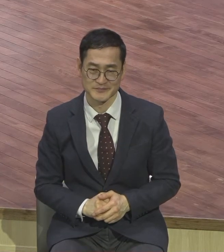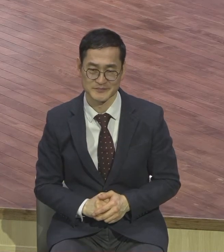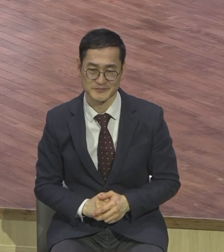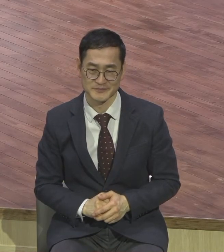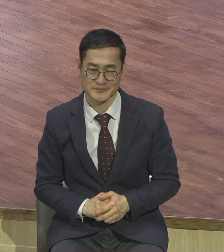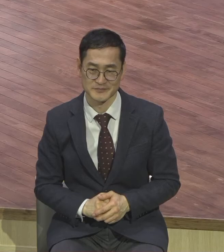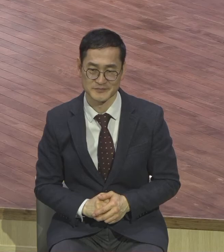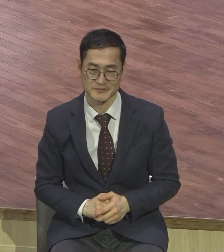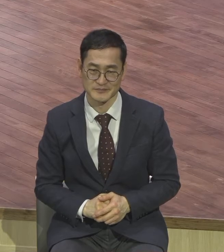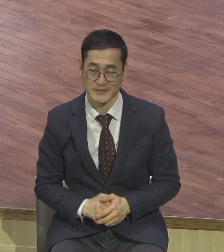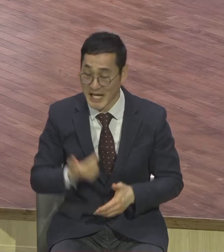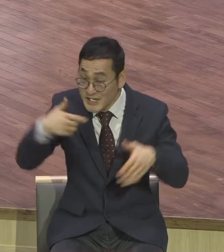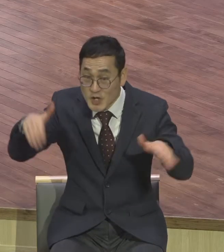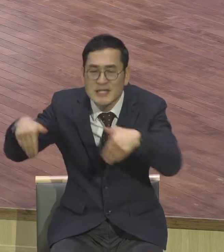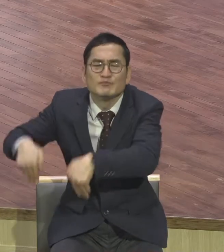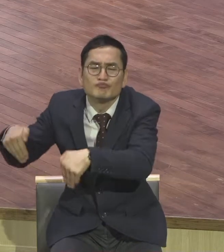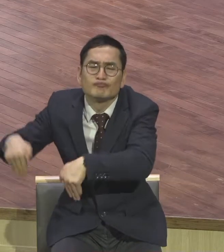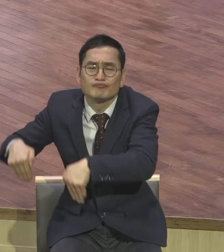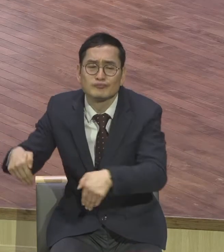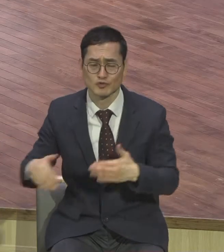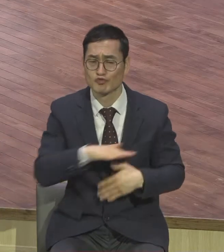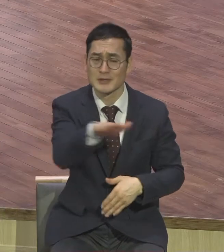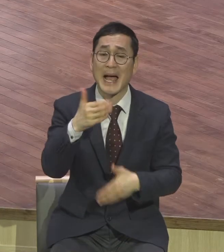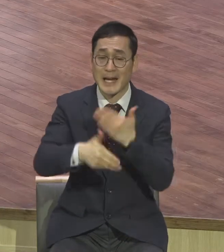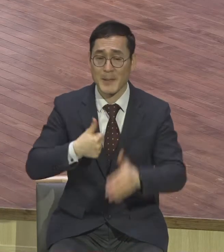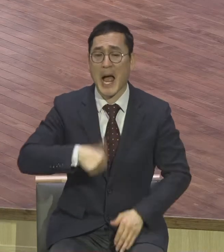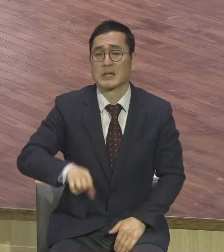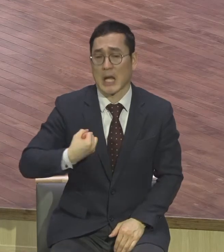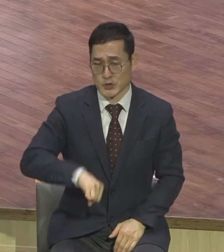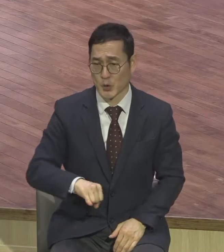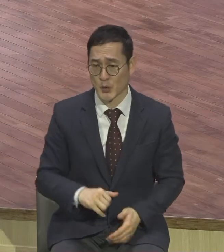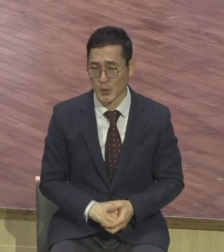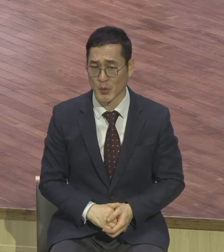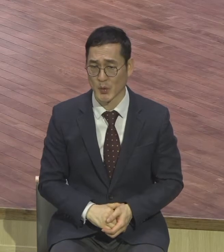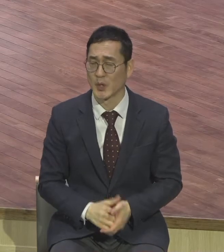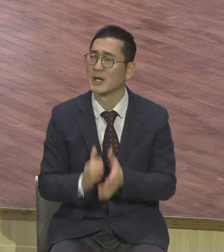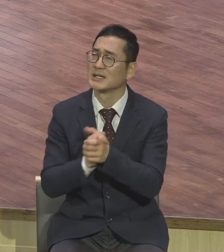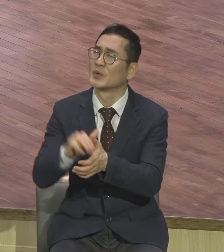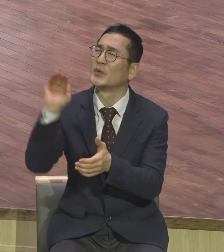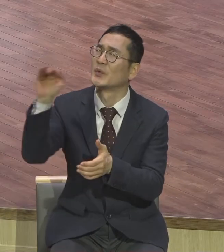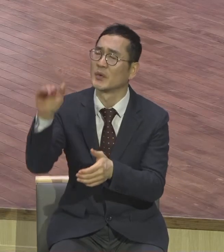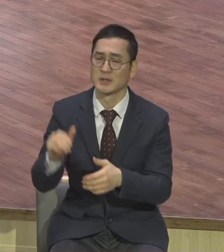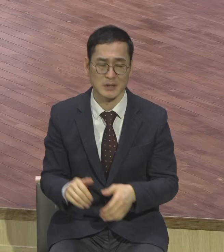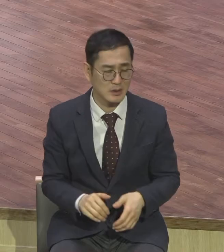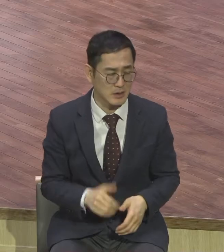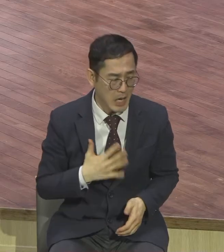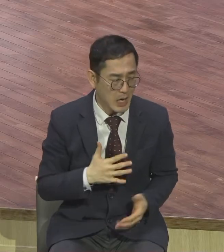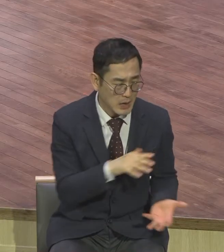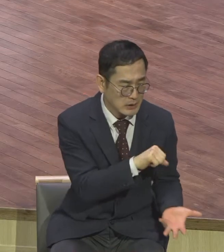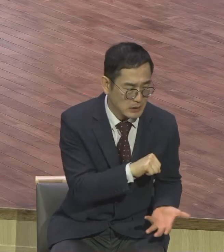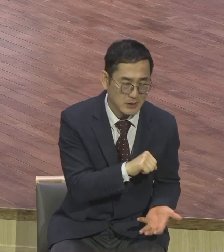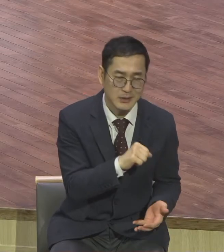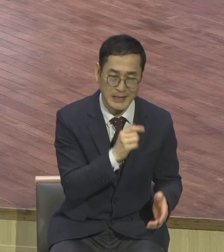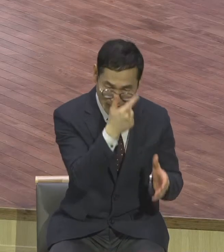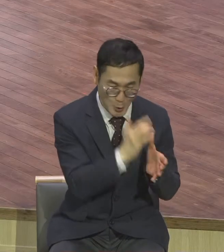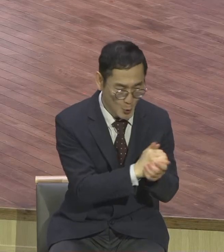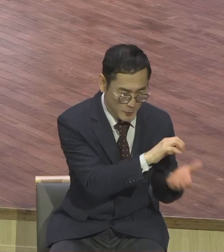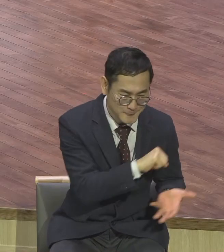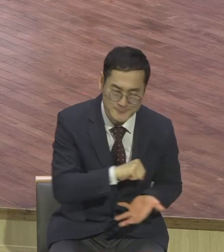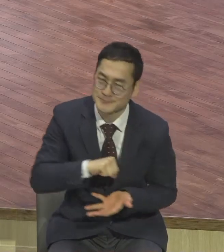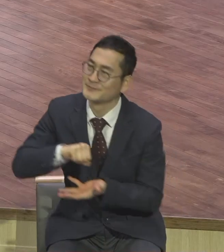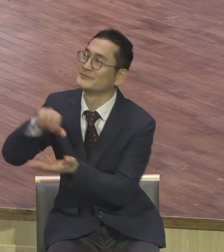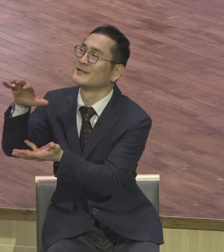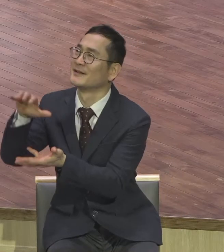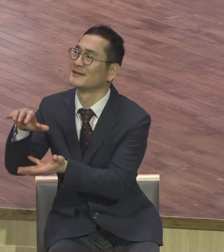우리가 뭘 심부름을 기도할 때 천사들이 심부름 하늘군대 동원되어 하늘군대 아버지 하면